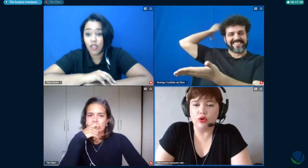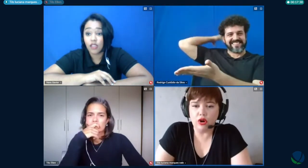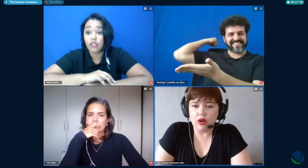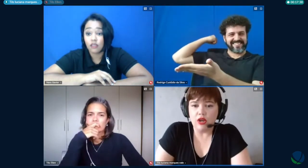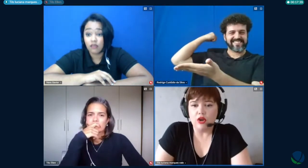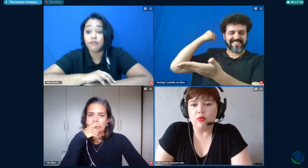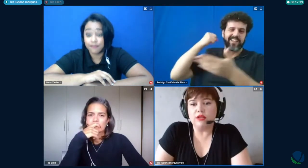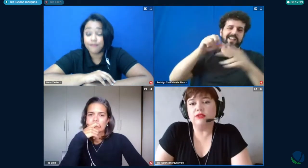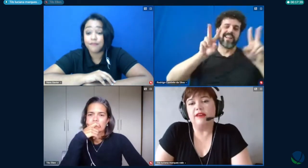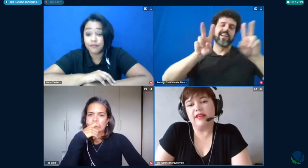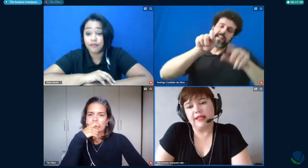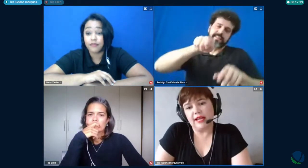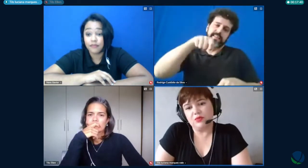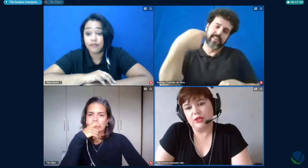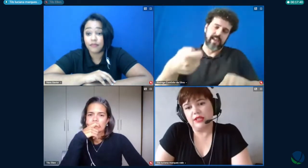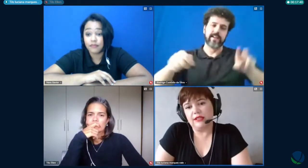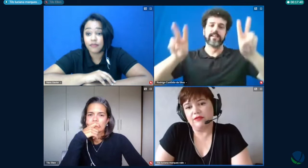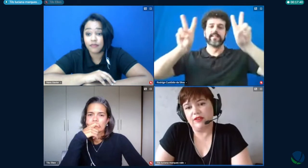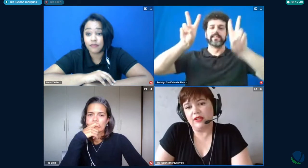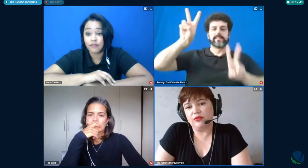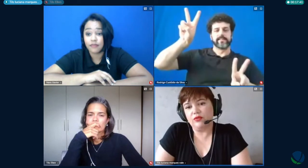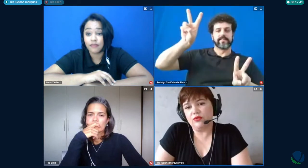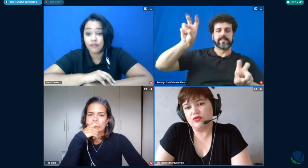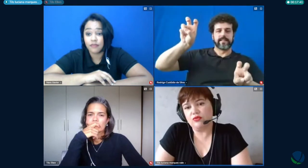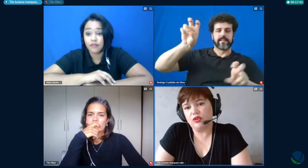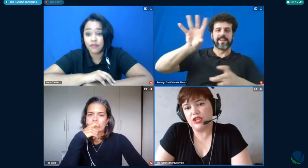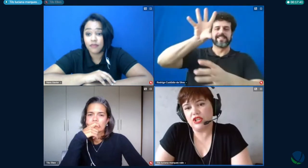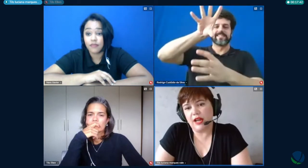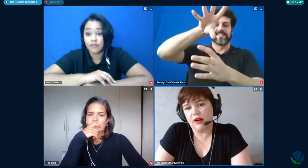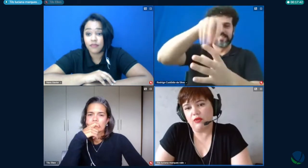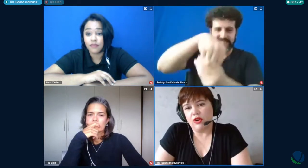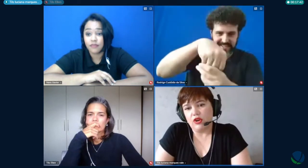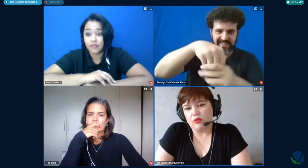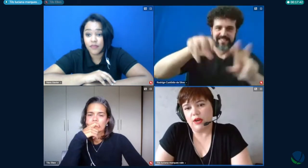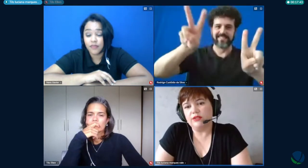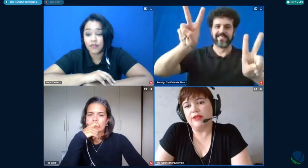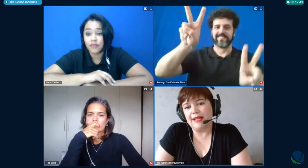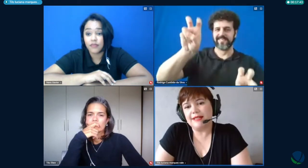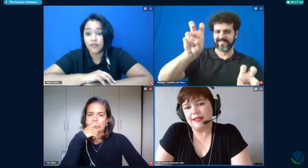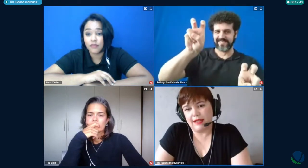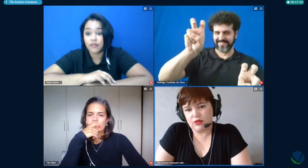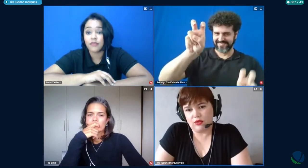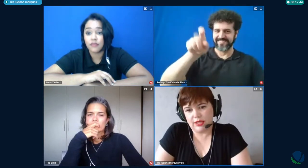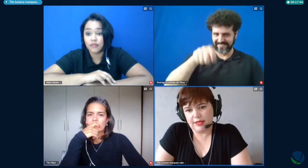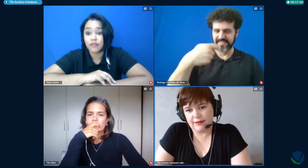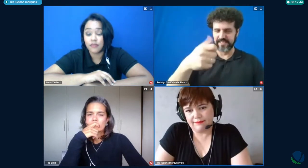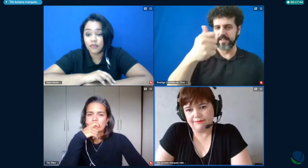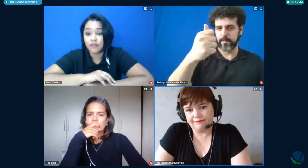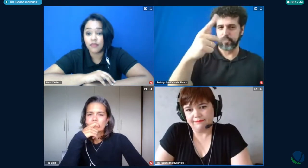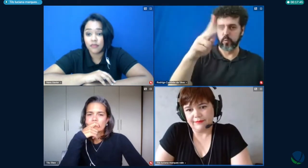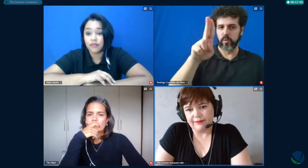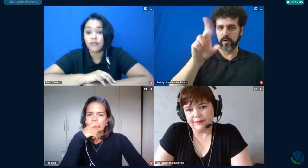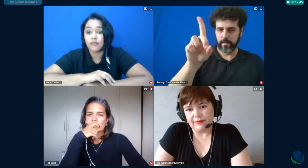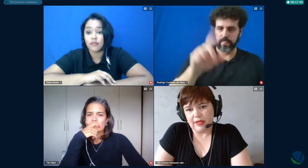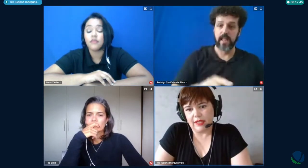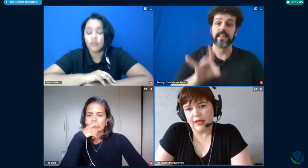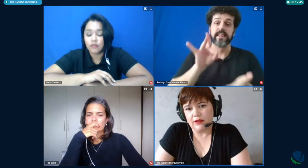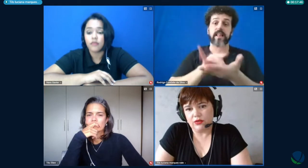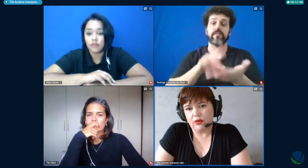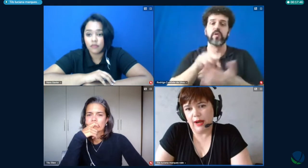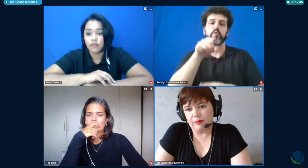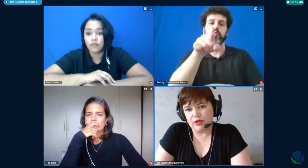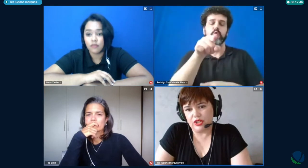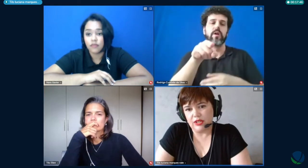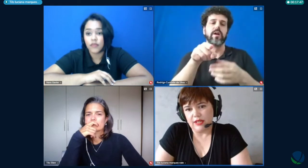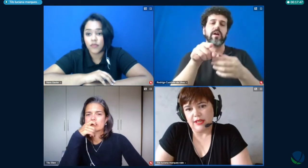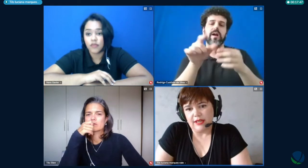outro autor, quando, na verdade, poderia ter feito o uso do original, quando nas citações, né,